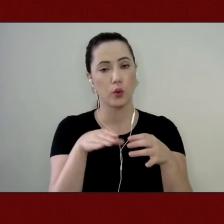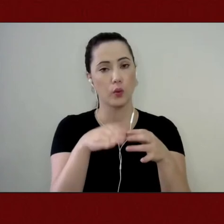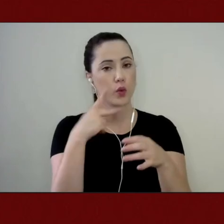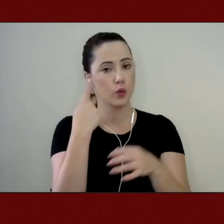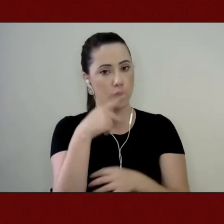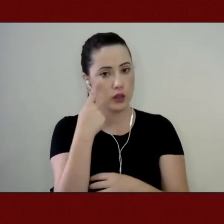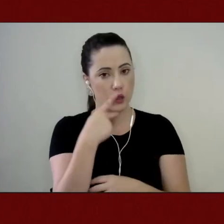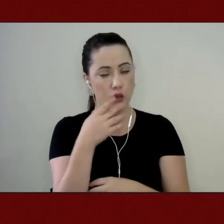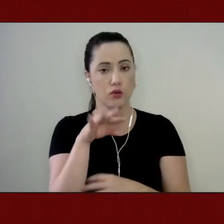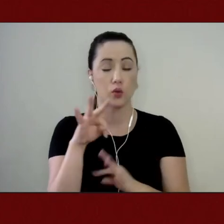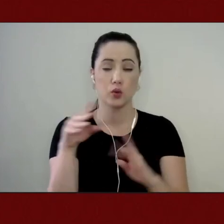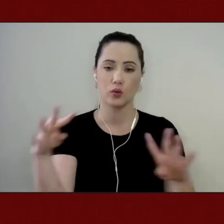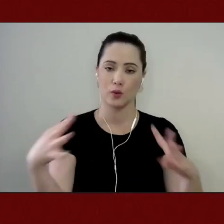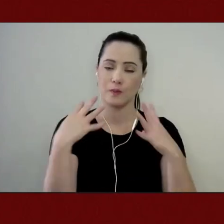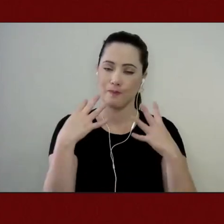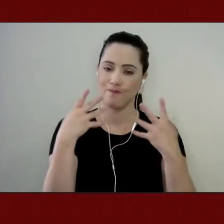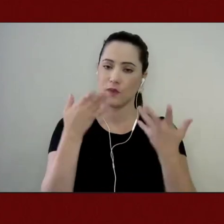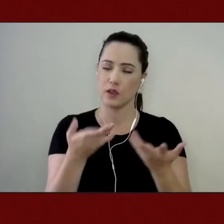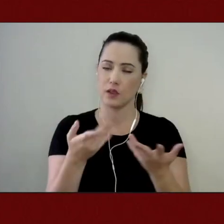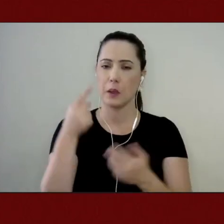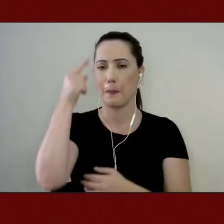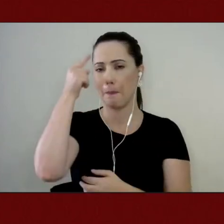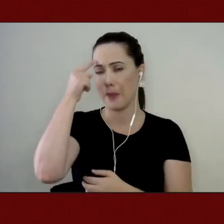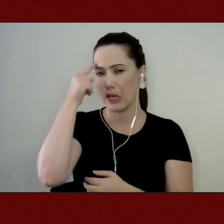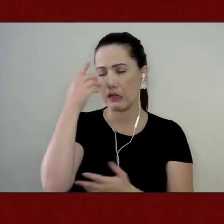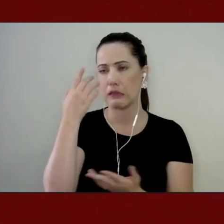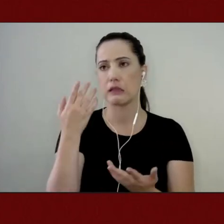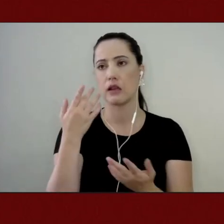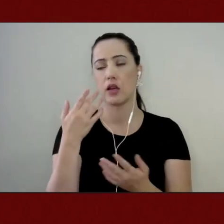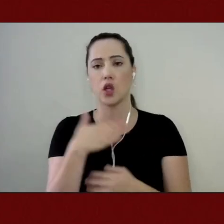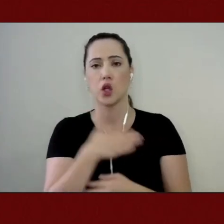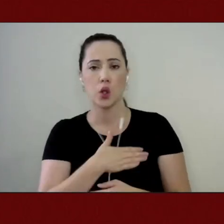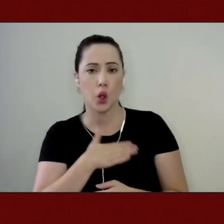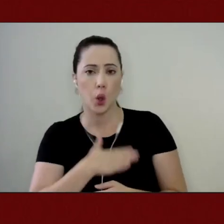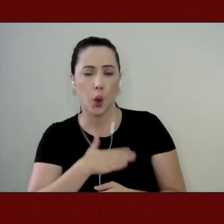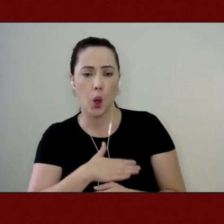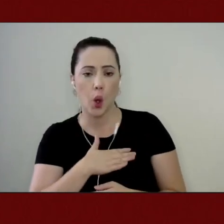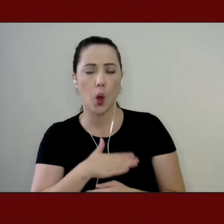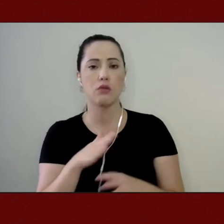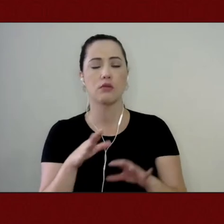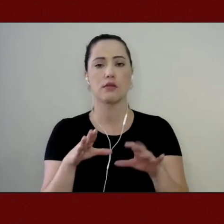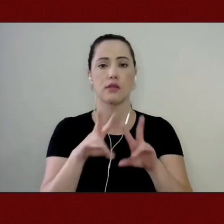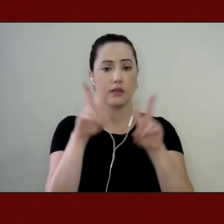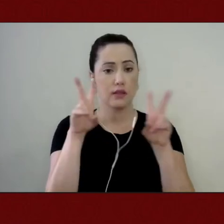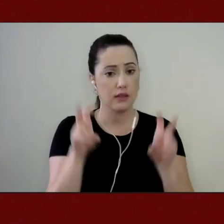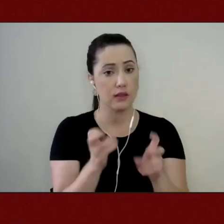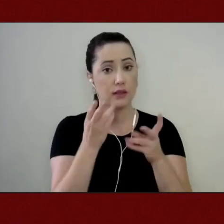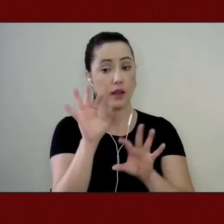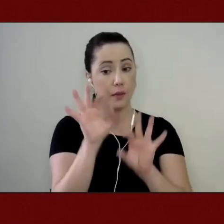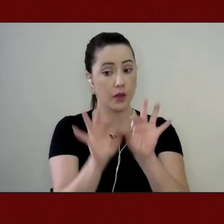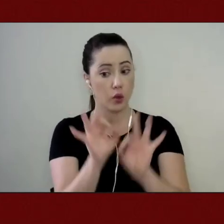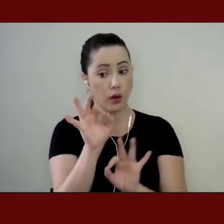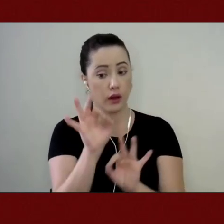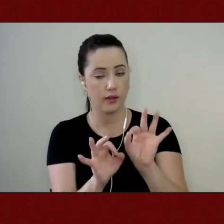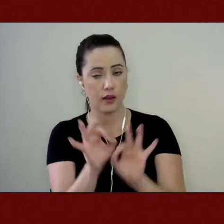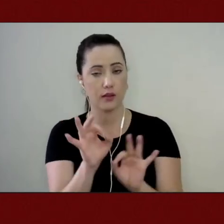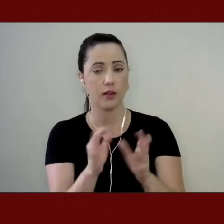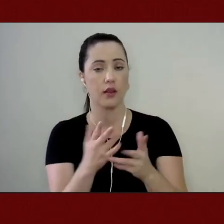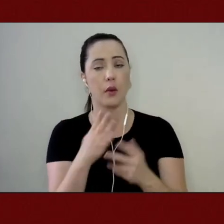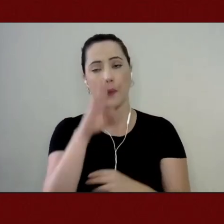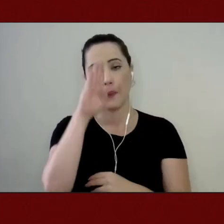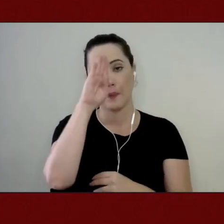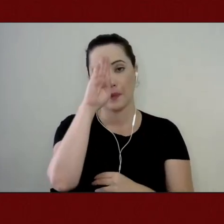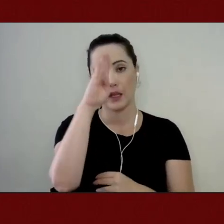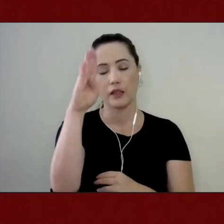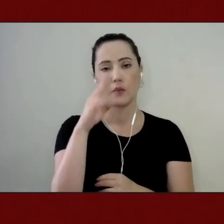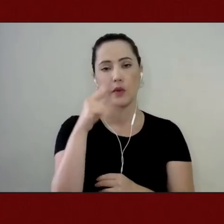todos que nos assistem, que têm simpatia por essa forma de ser, e essa forma de organizar e essa forma, principalmente, de